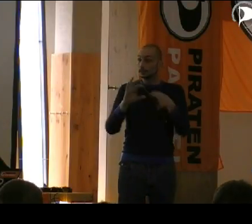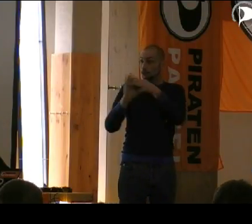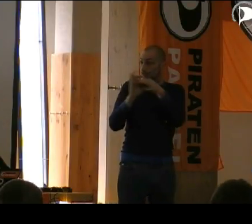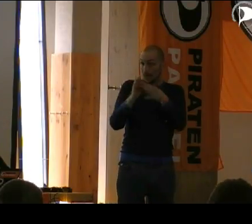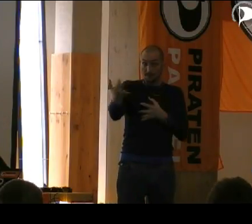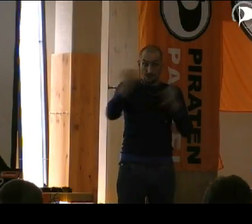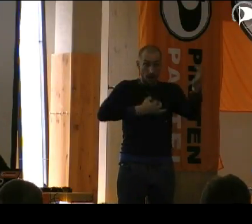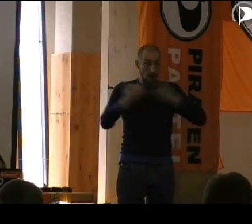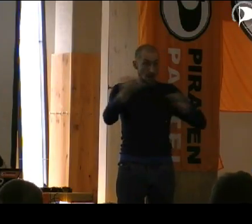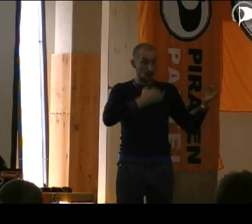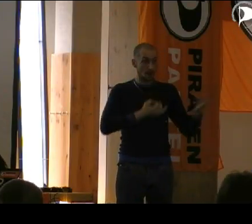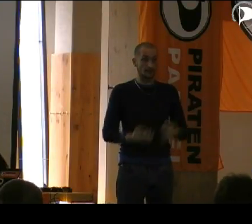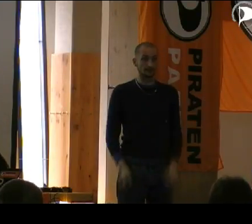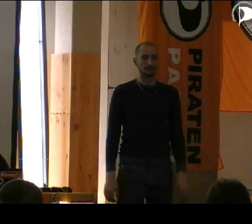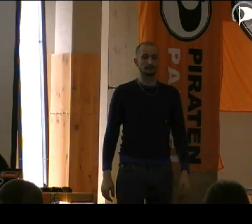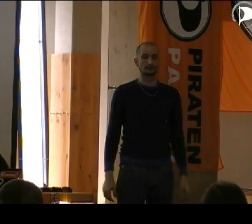fragen